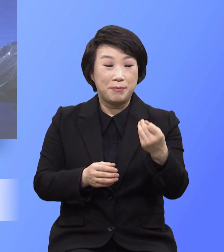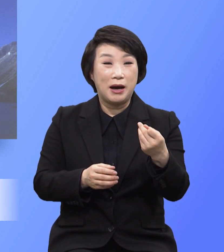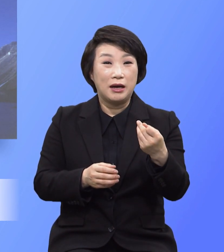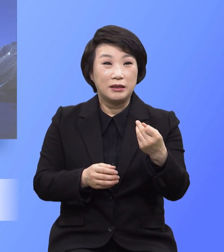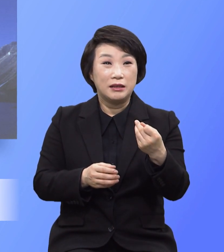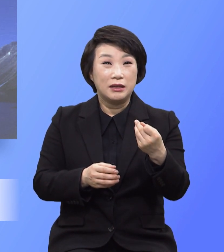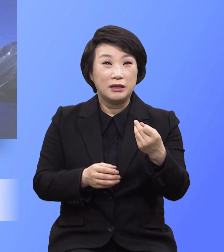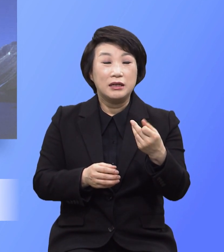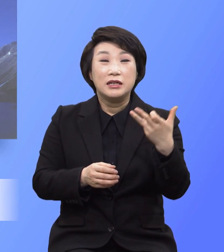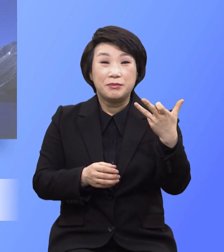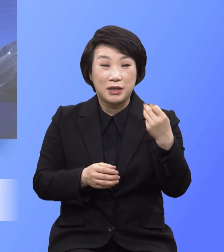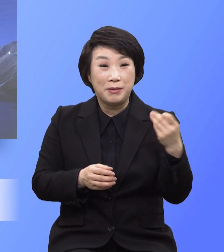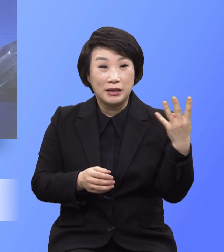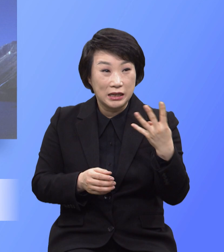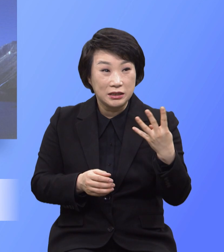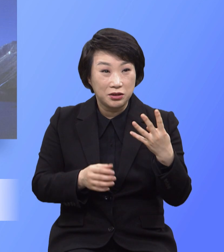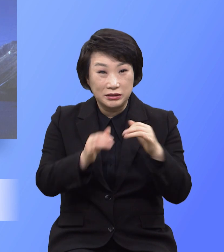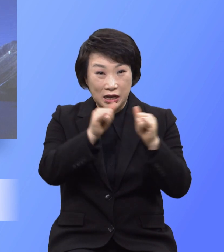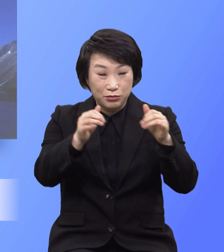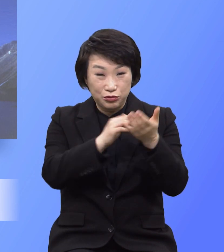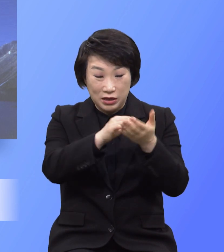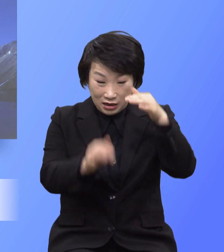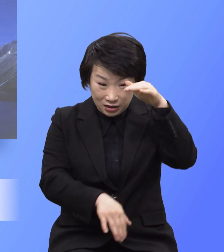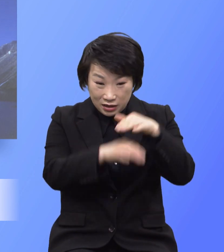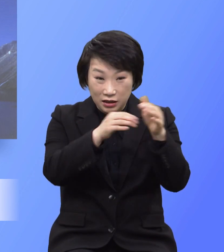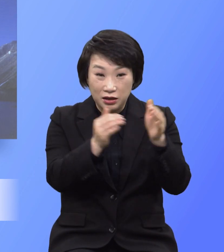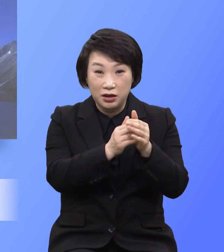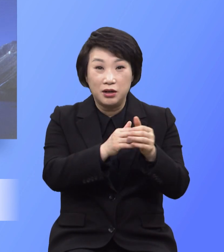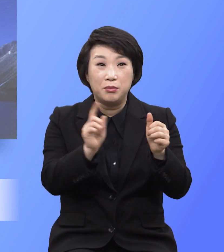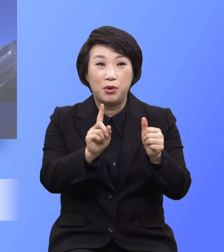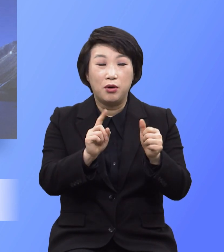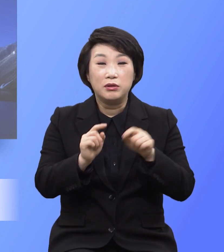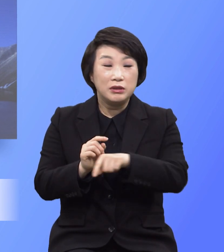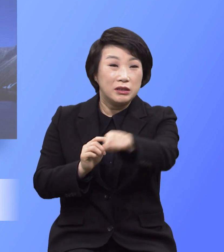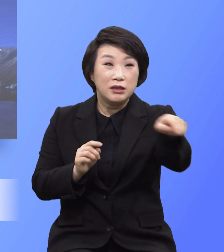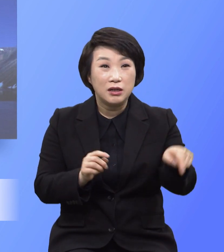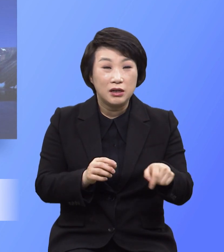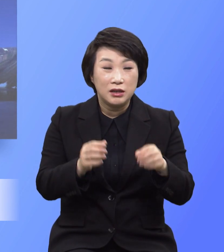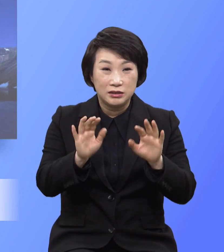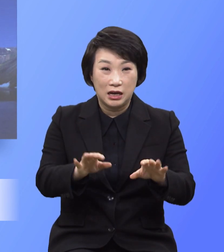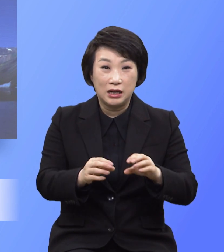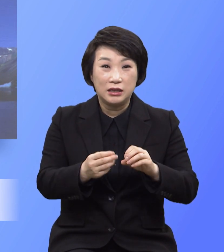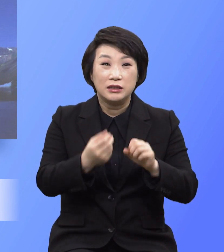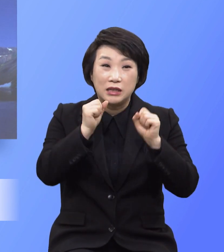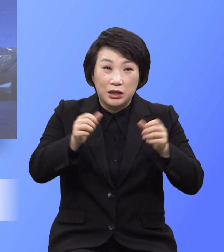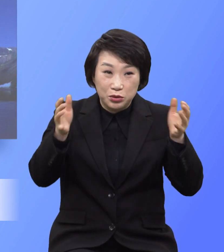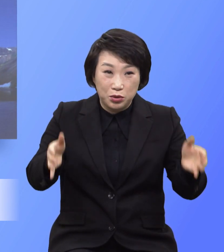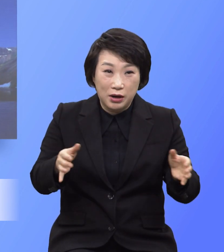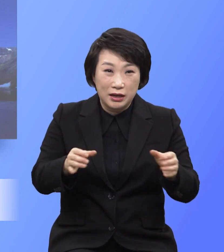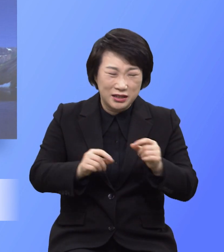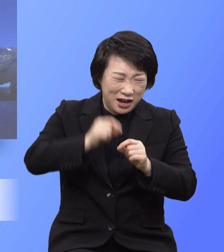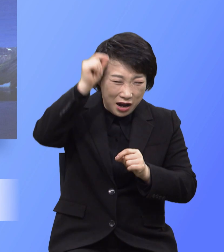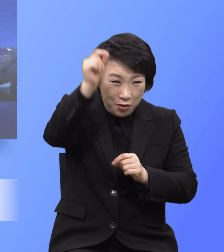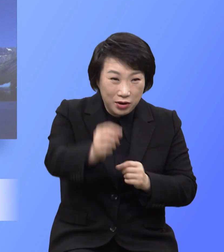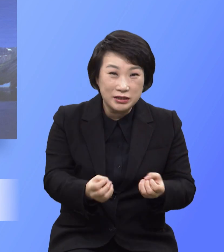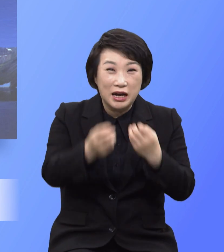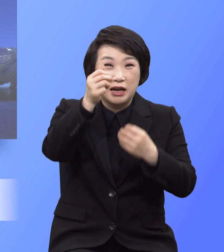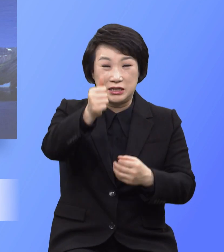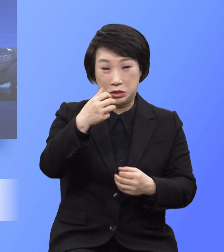4천이 되면 그도 역시 영원히 이 땅에서 제사장이 되어 죽지 않는다고